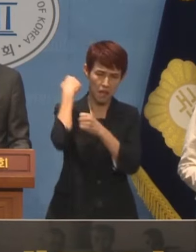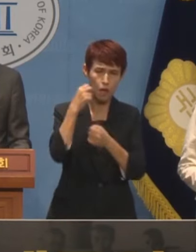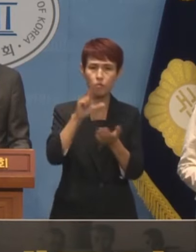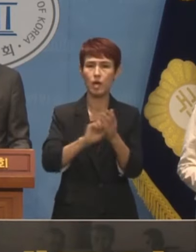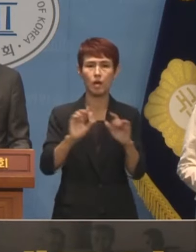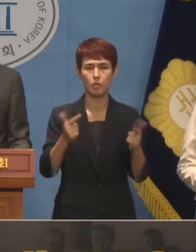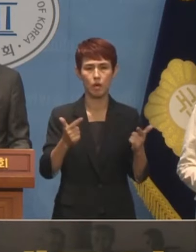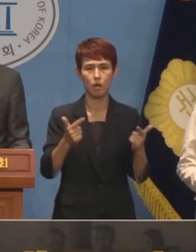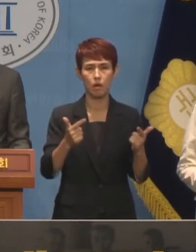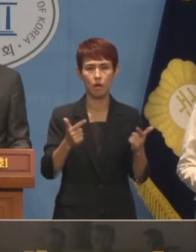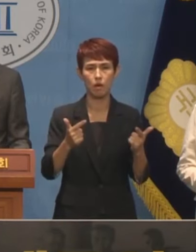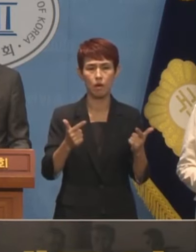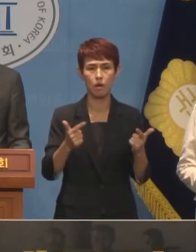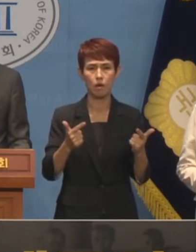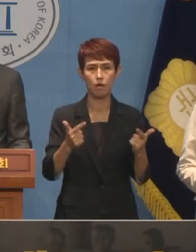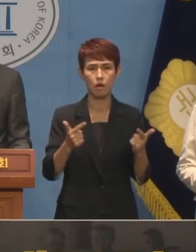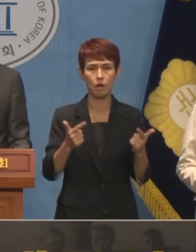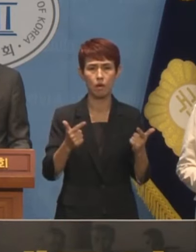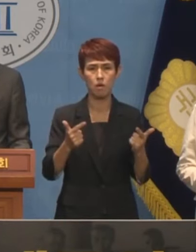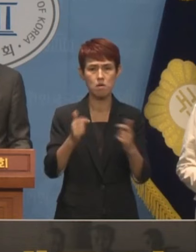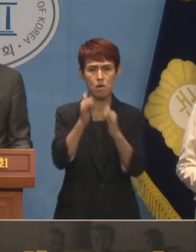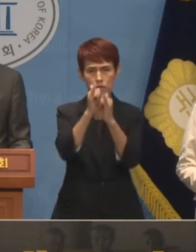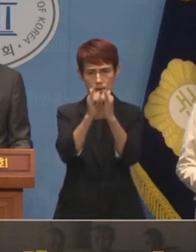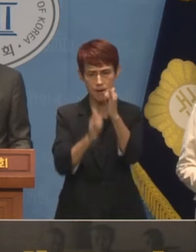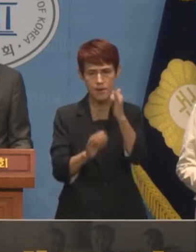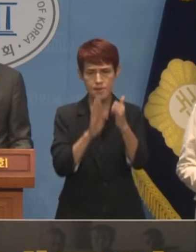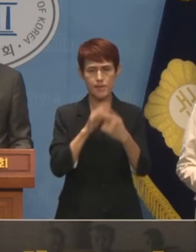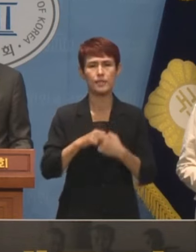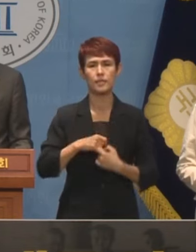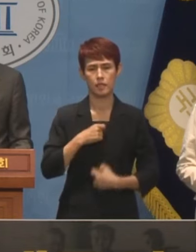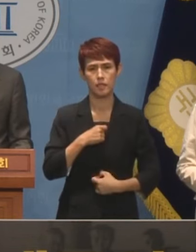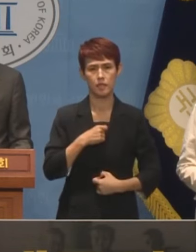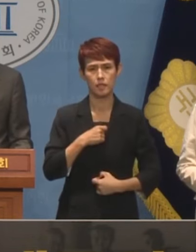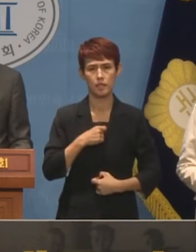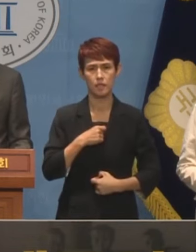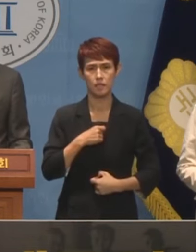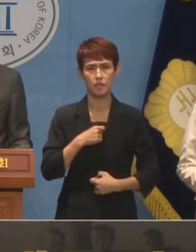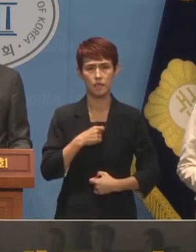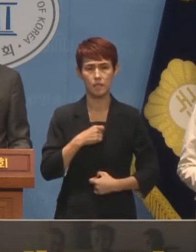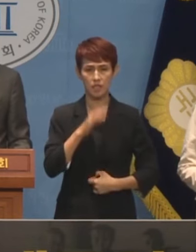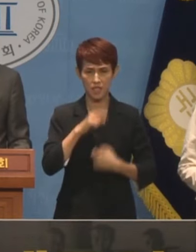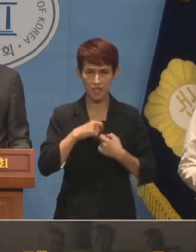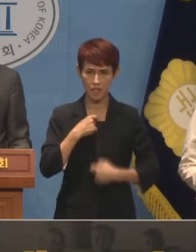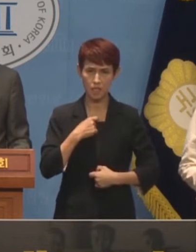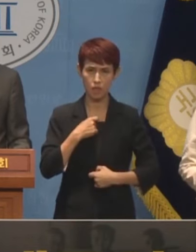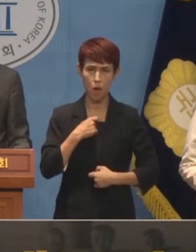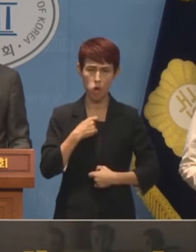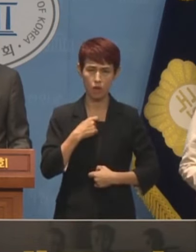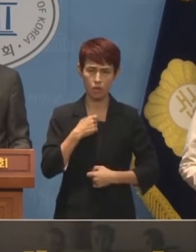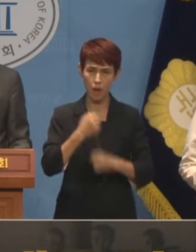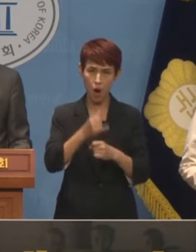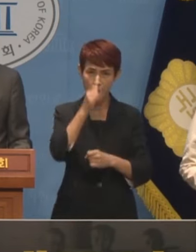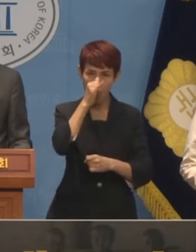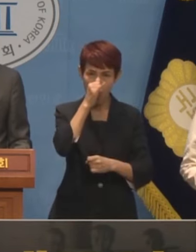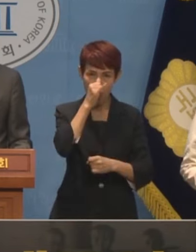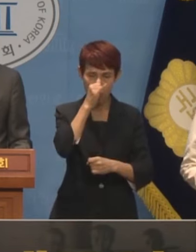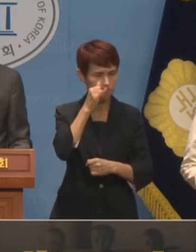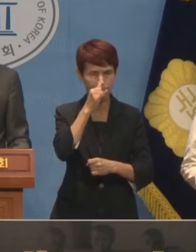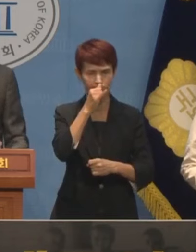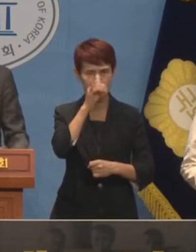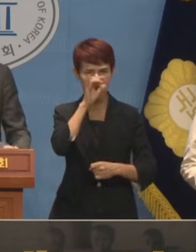우리의 기억 속에 살아숨쉬는 역사적 진실이자 그 진실을 왜곡하는 시도에 대한 단호한